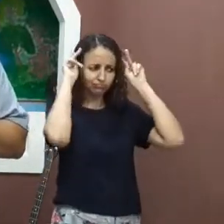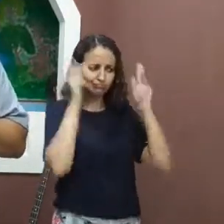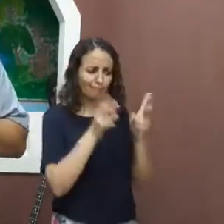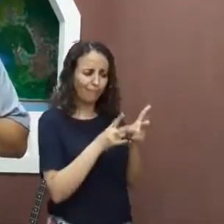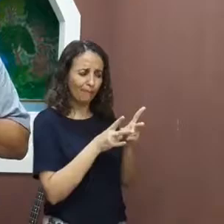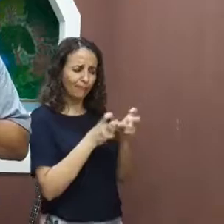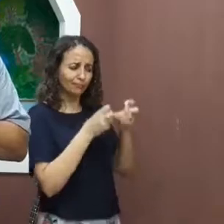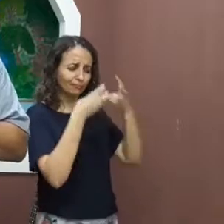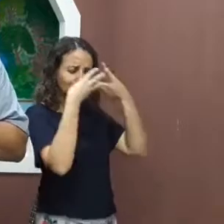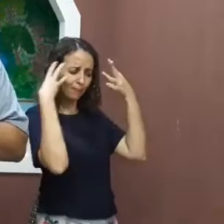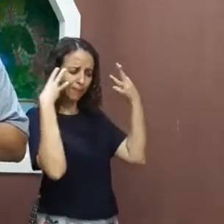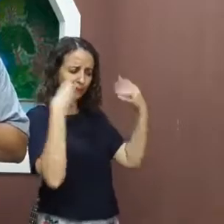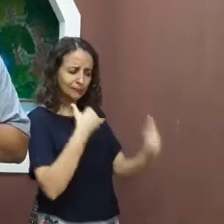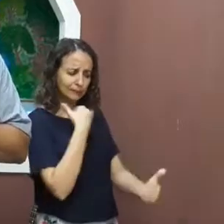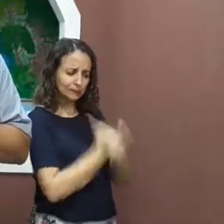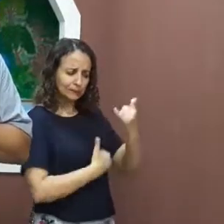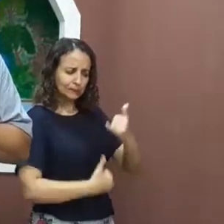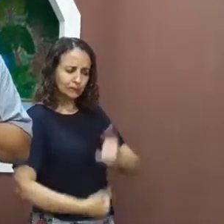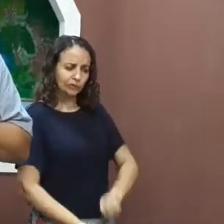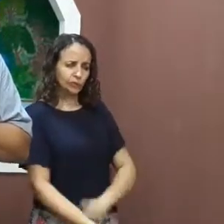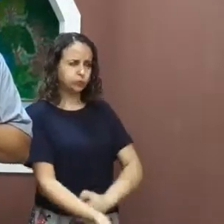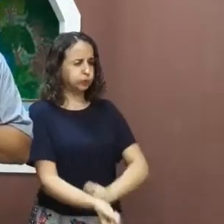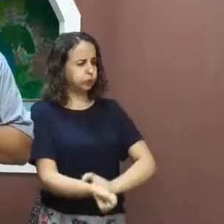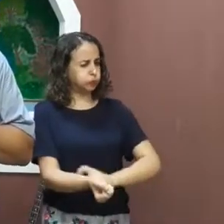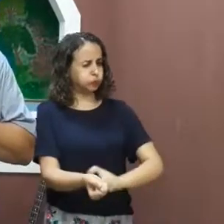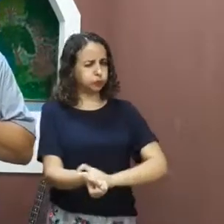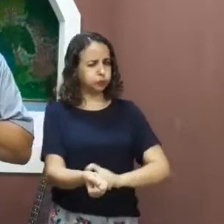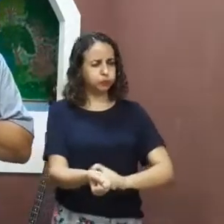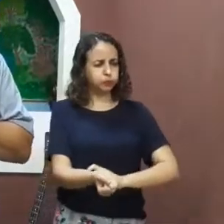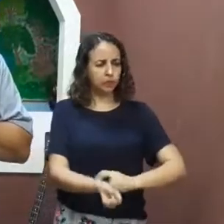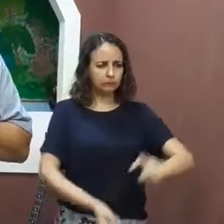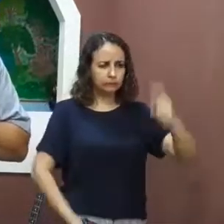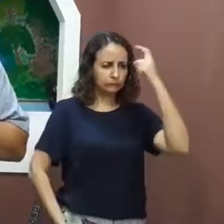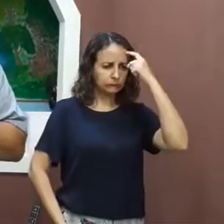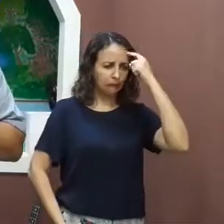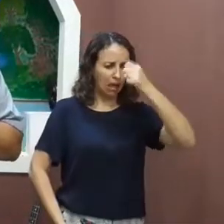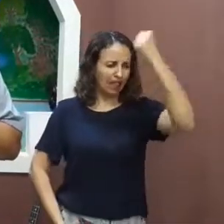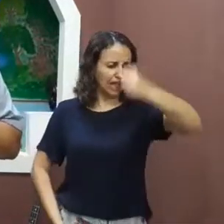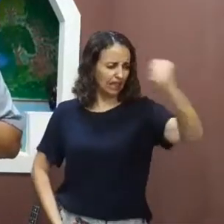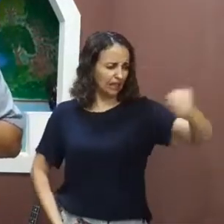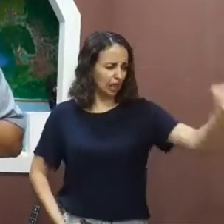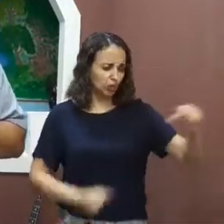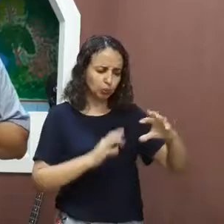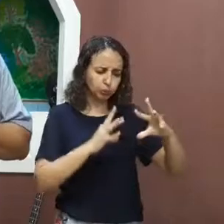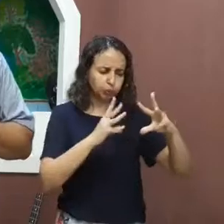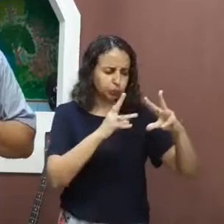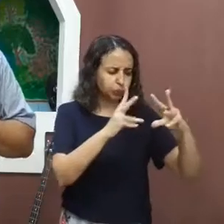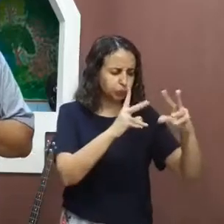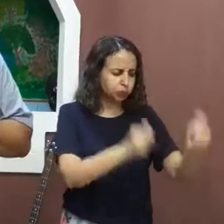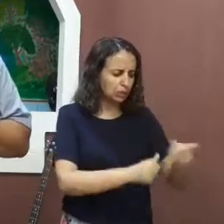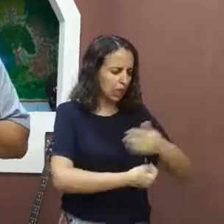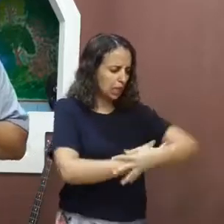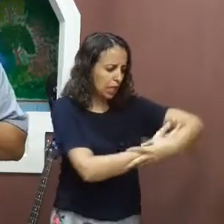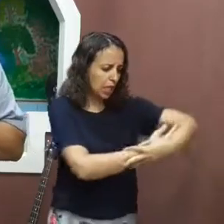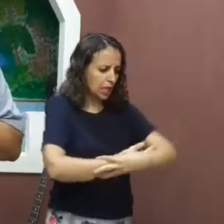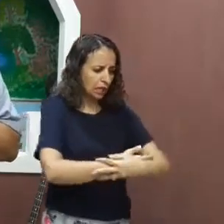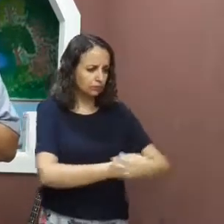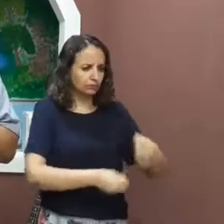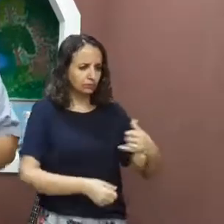magos, ficou furioso e ordenou que matassem todos os meninos de 2 anos para baixo, em